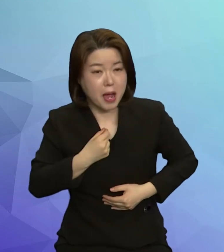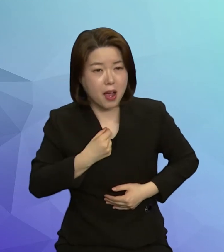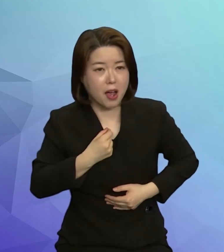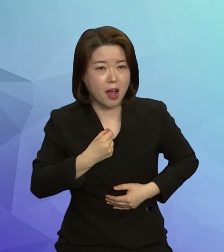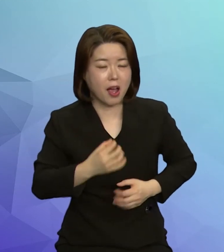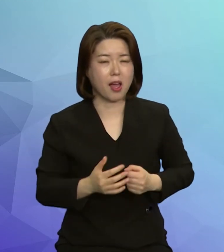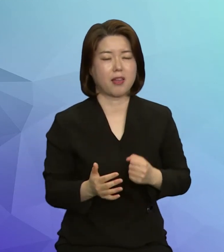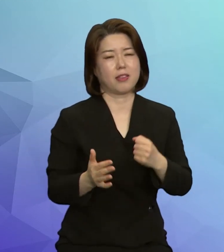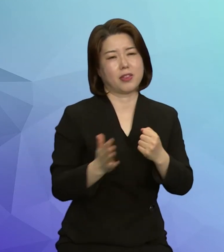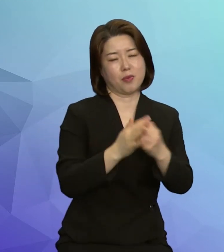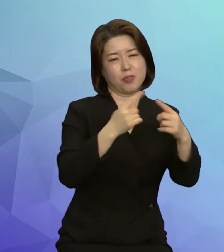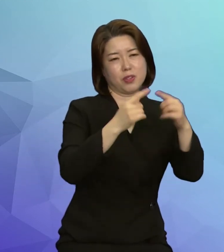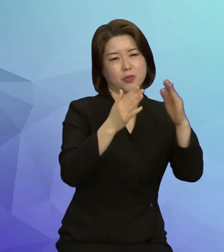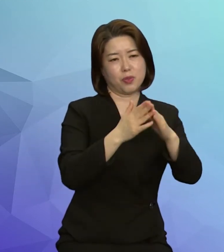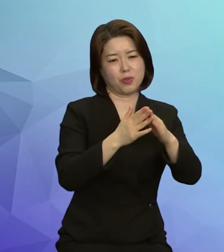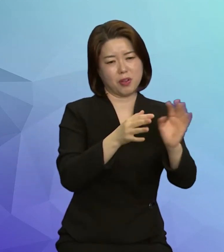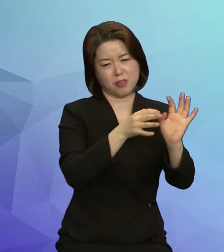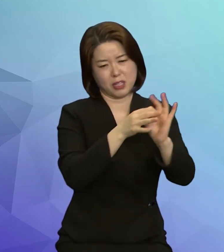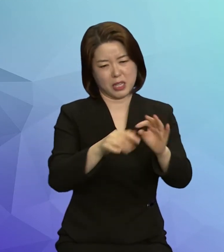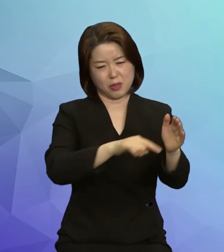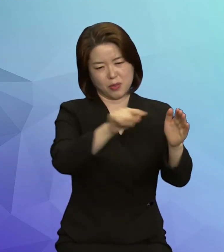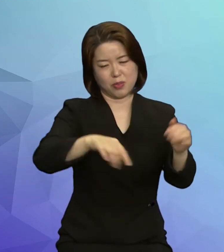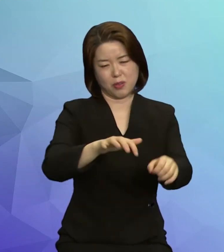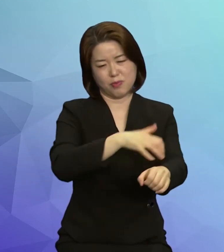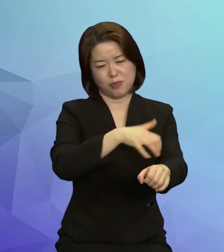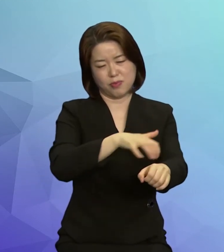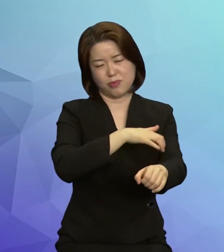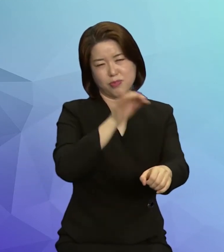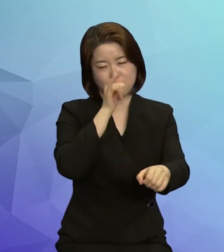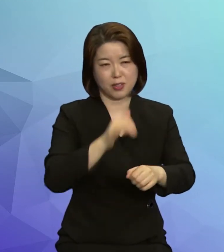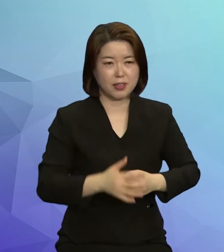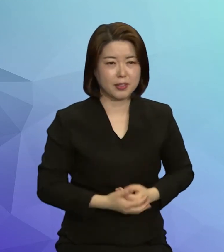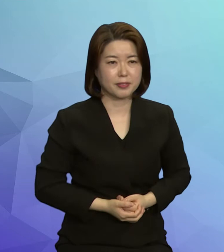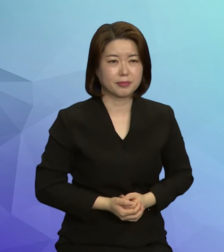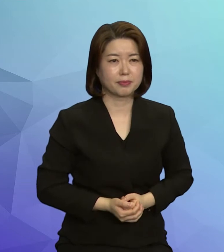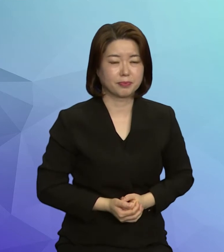그러고, 그러니까 교회가 계속 불편한 거예요.